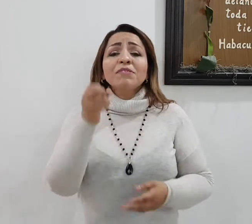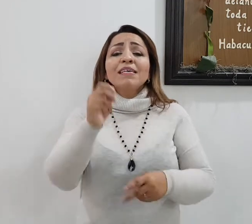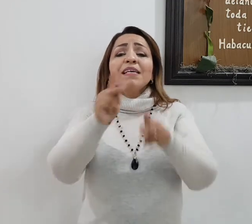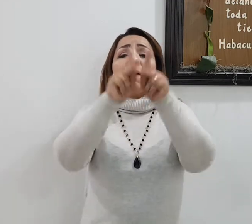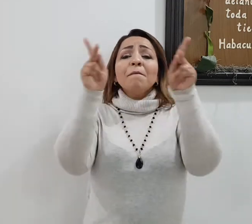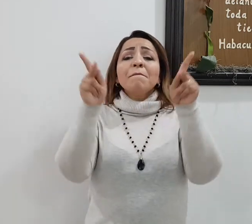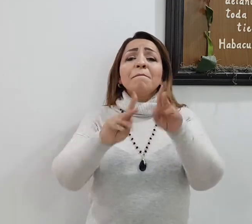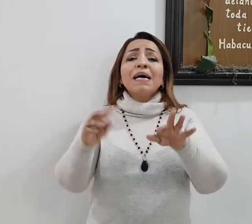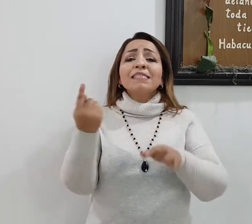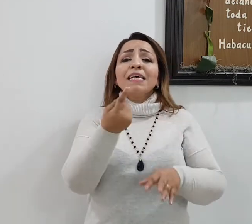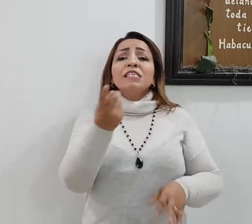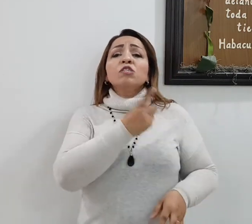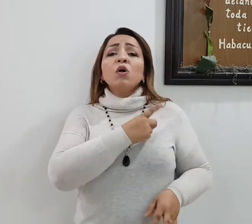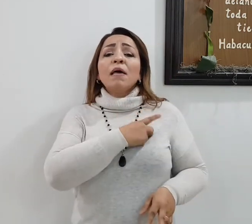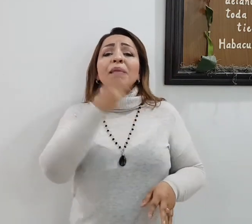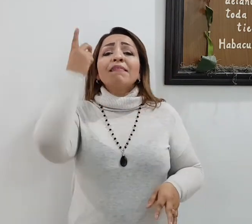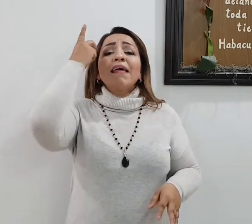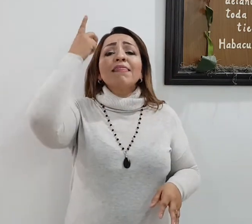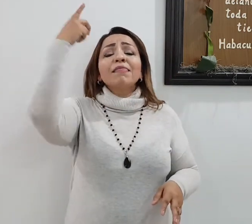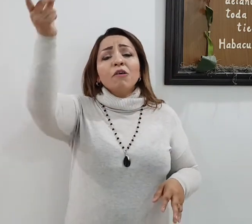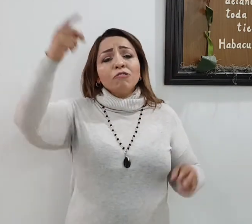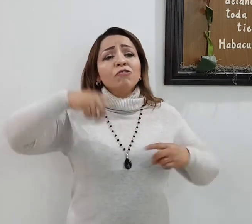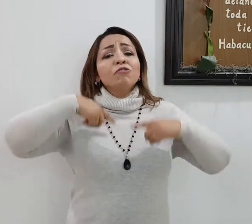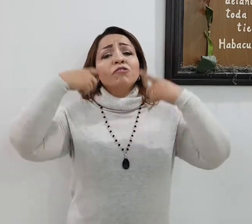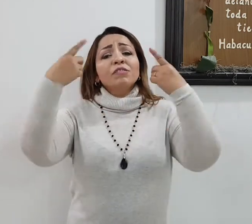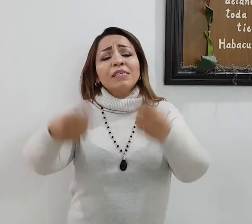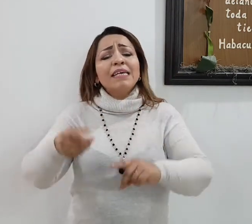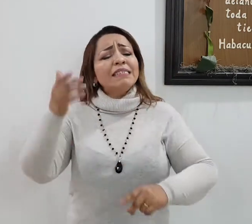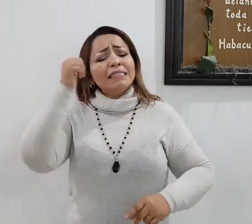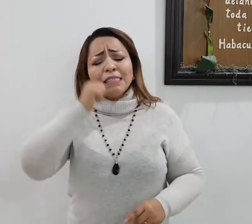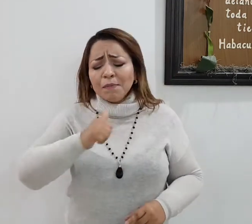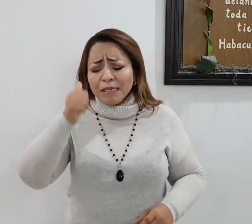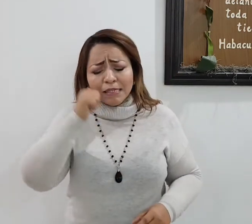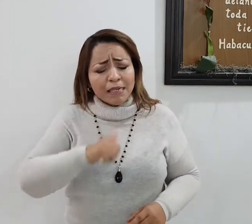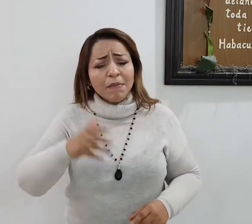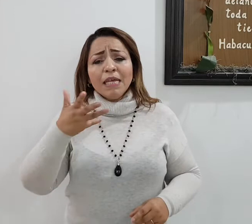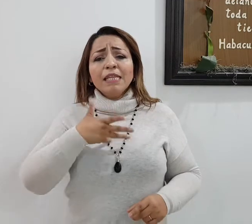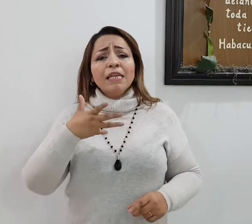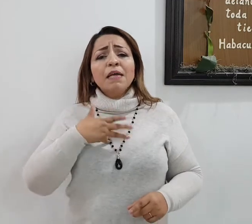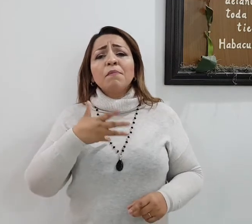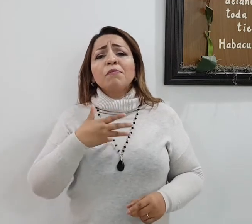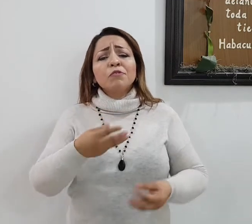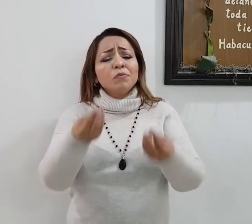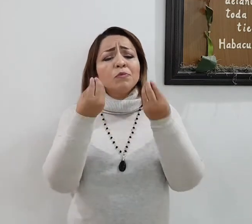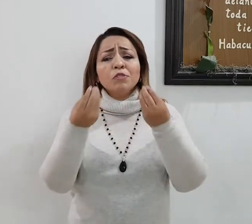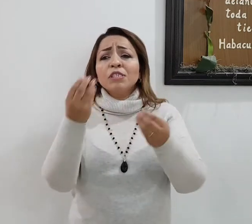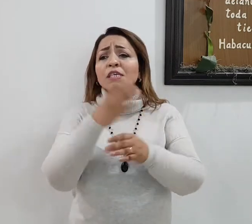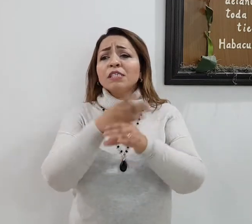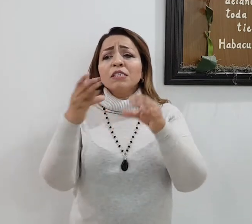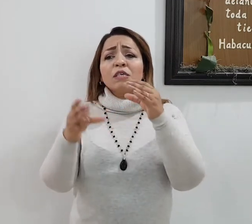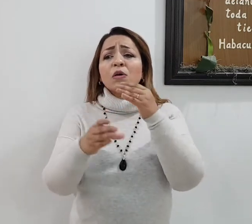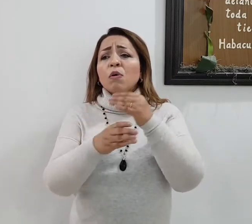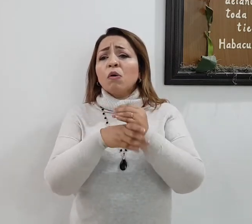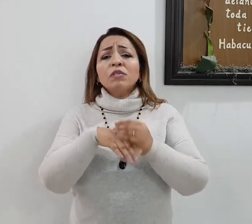Dios sabe? Siempre tenemos tantas cosas por hacer, andamos corriendo de arriba para abajo, decimos, es que